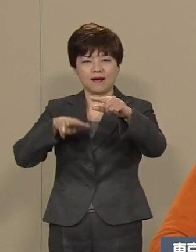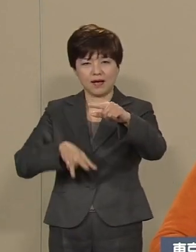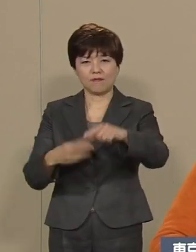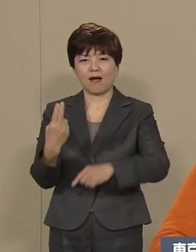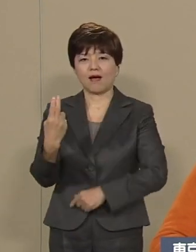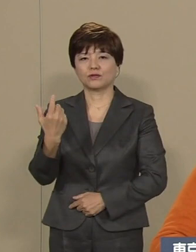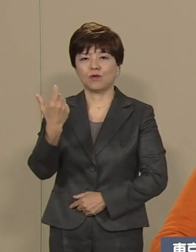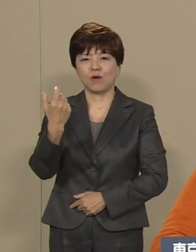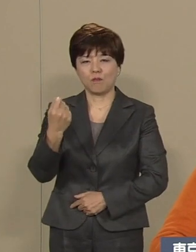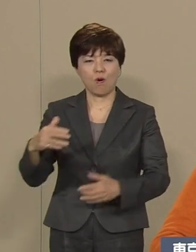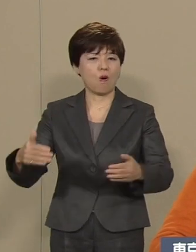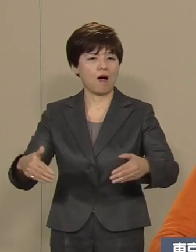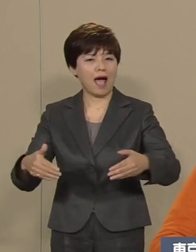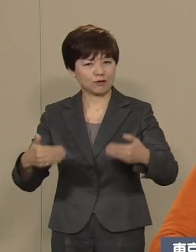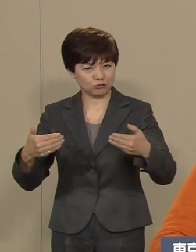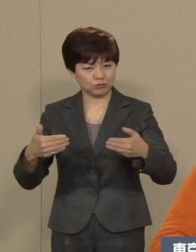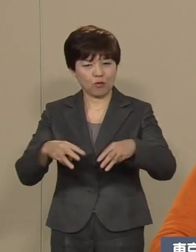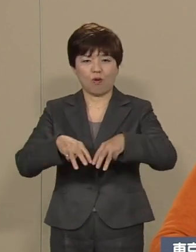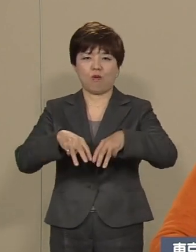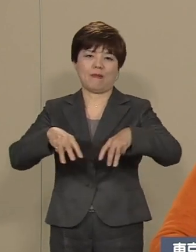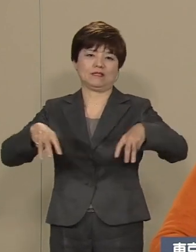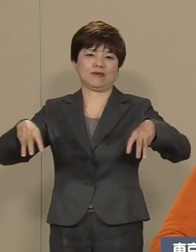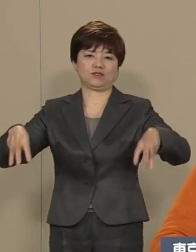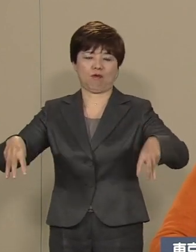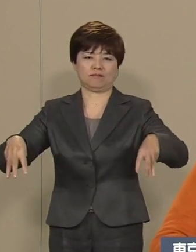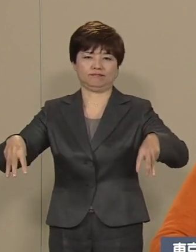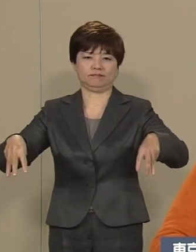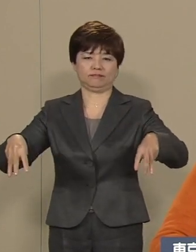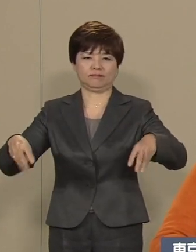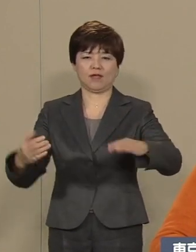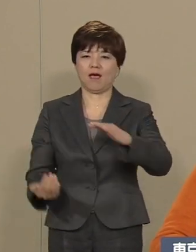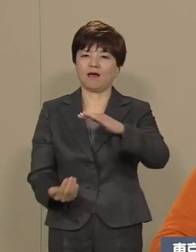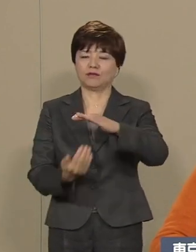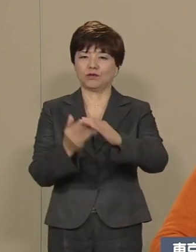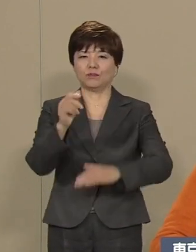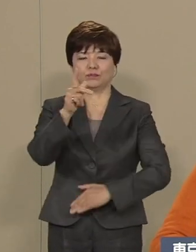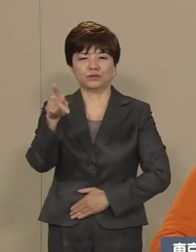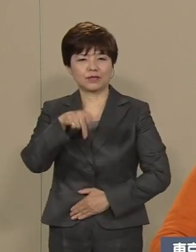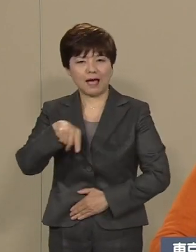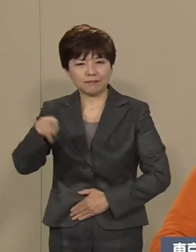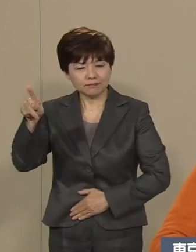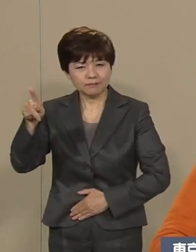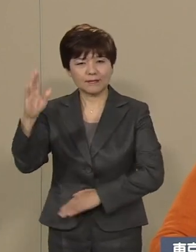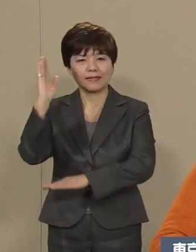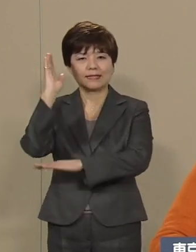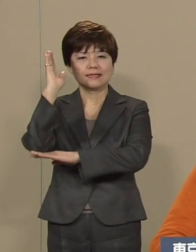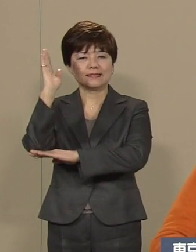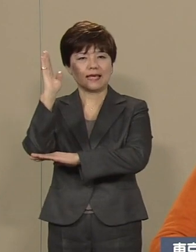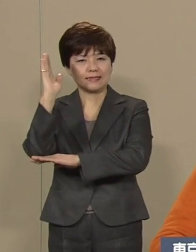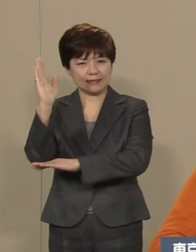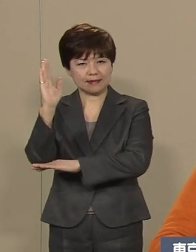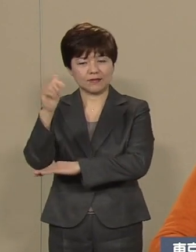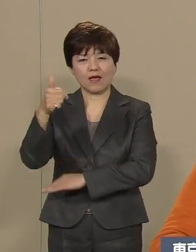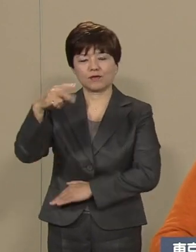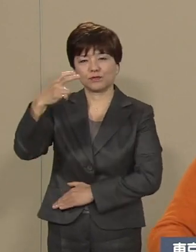のマネストップガ政治ローム